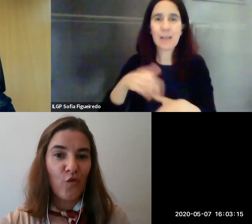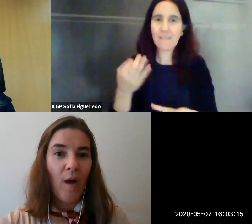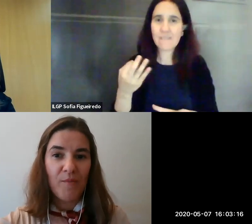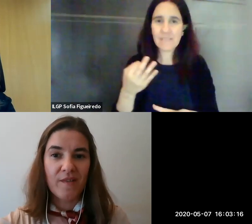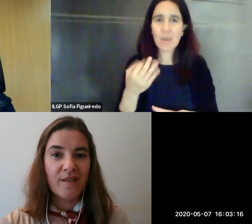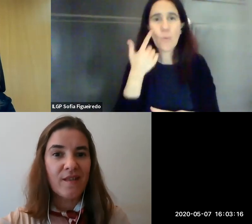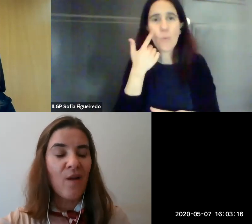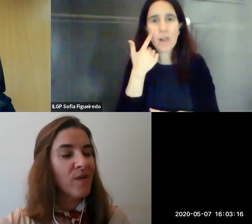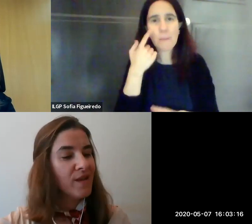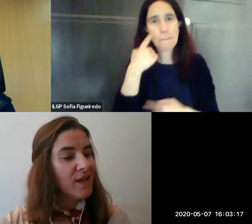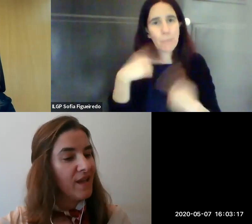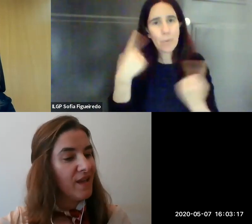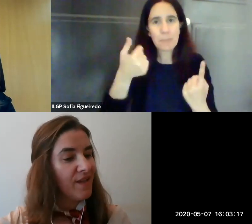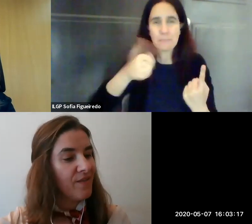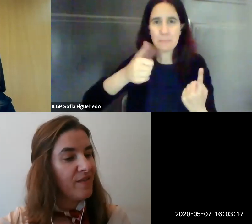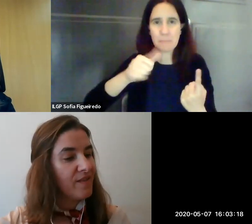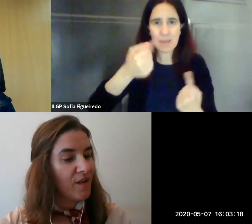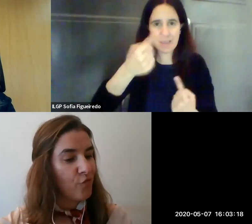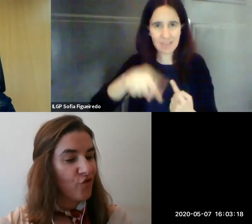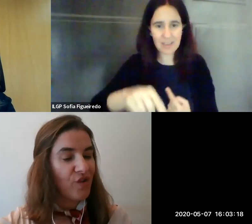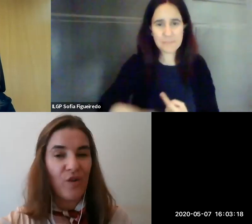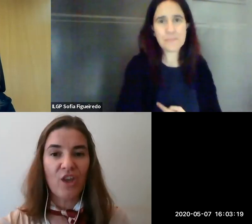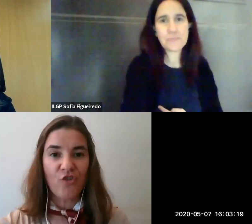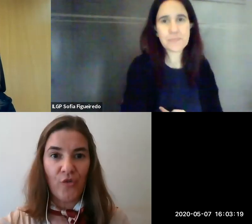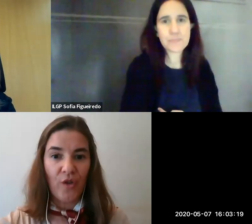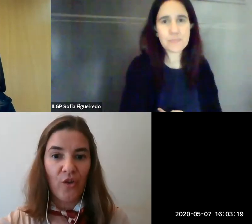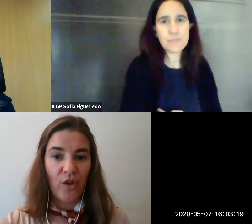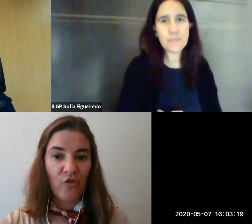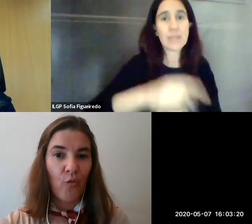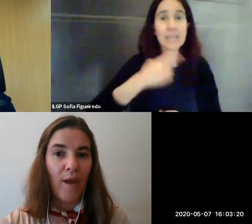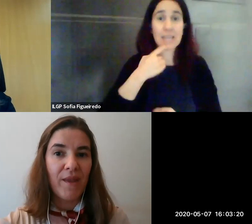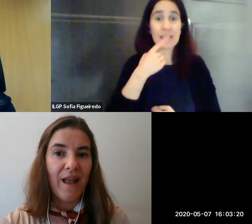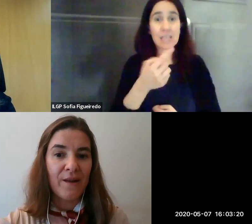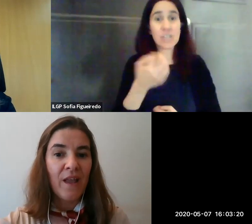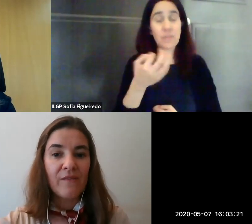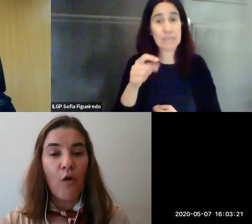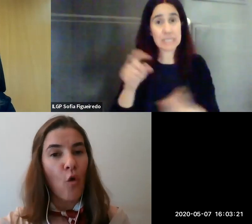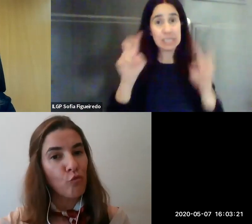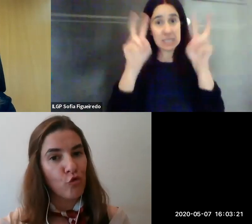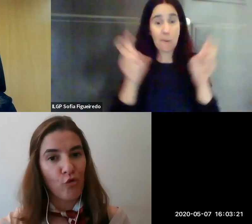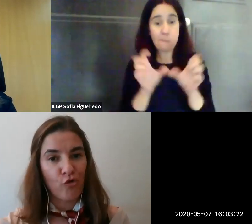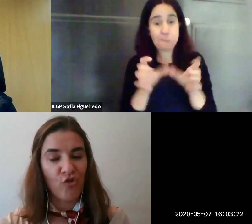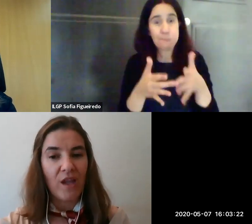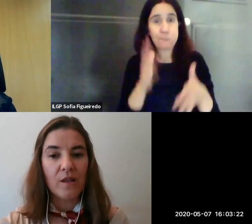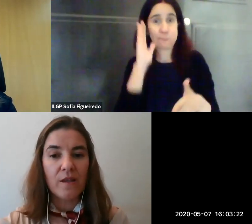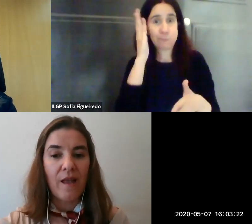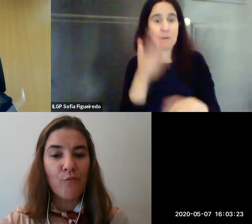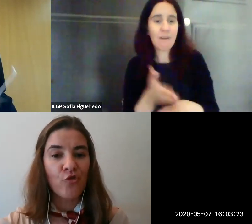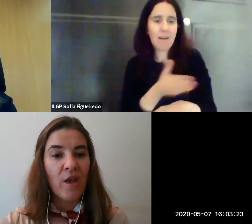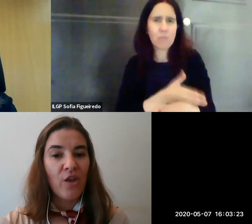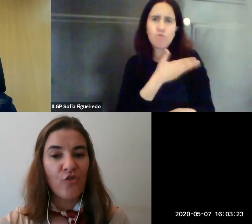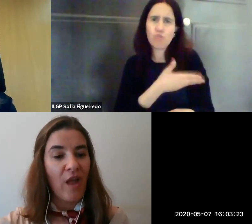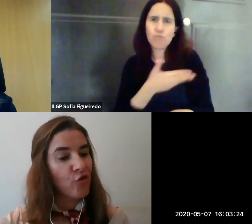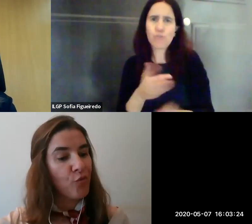dar a sua apreciação. Dizer-vos que este webinar, tal como os outros que já